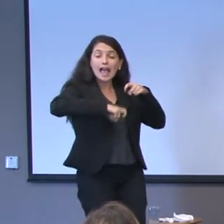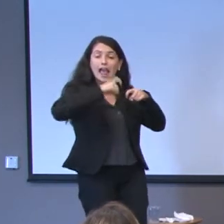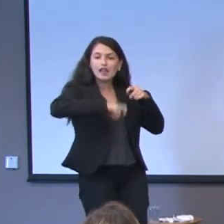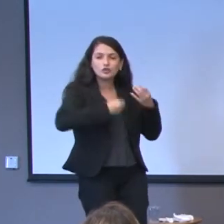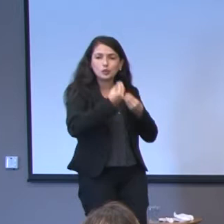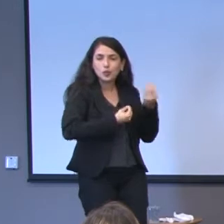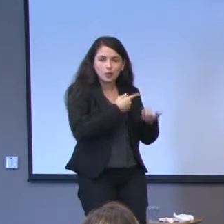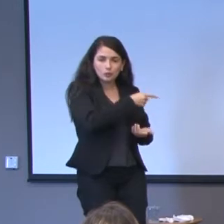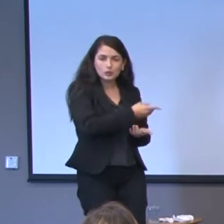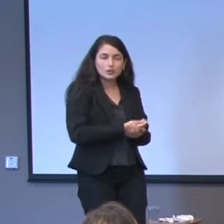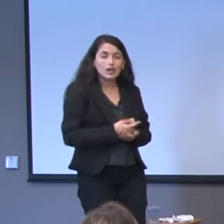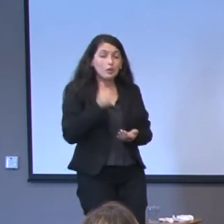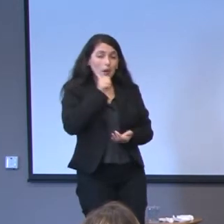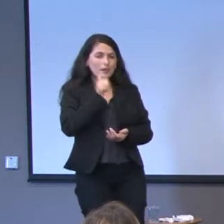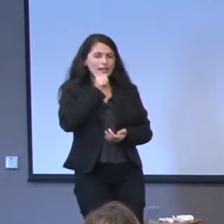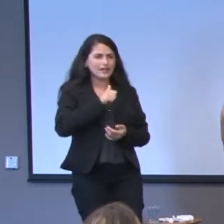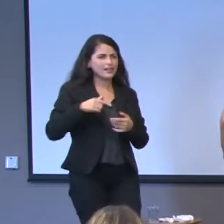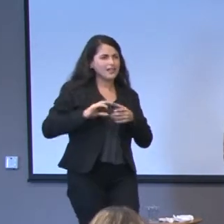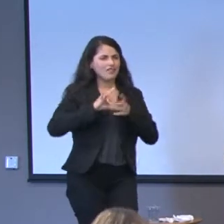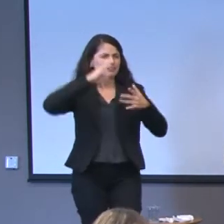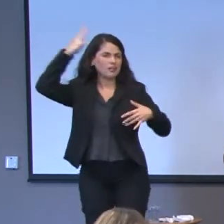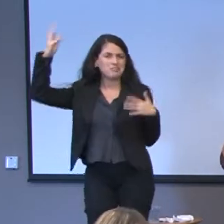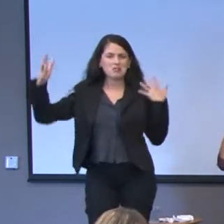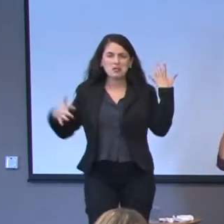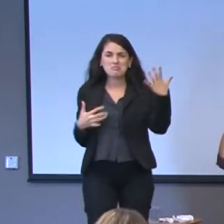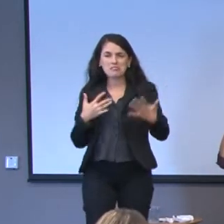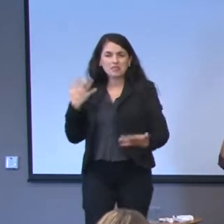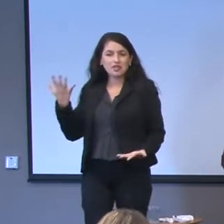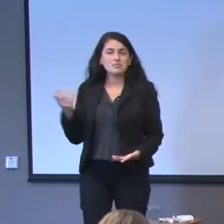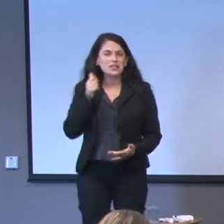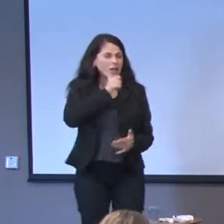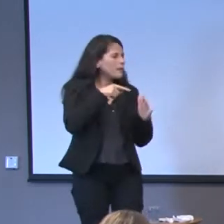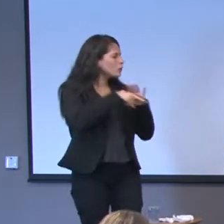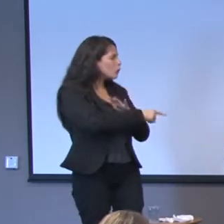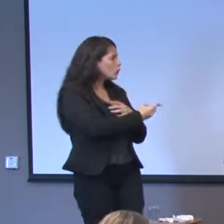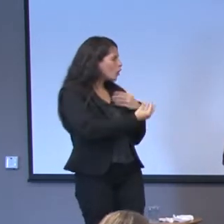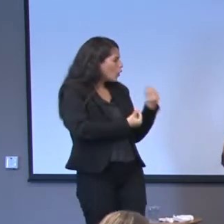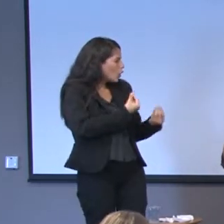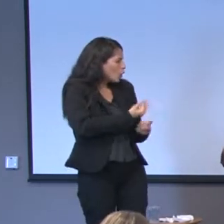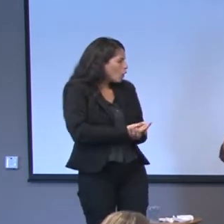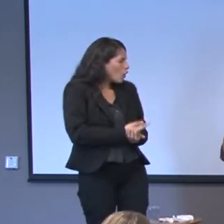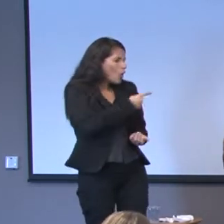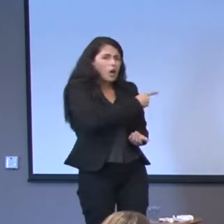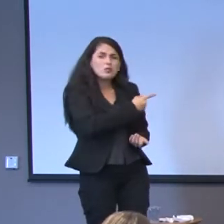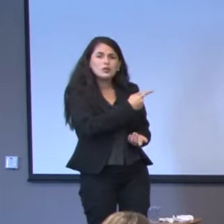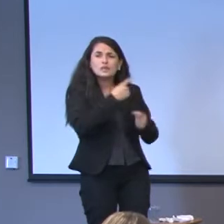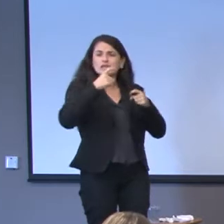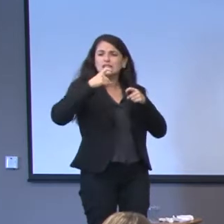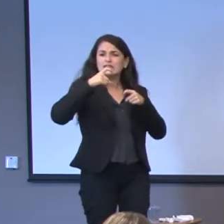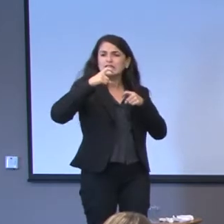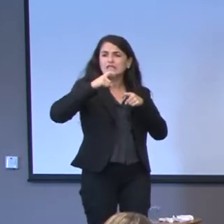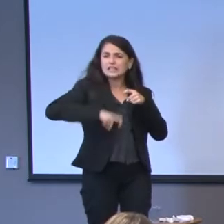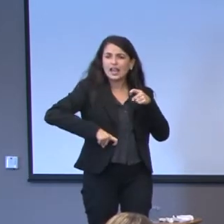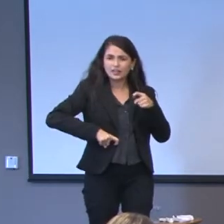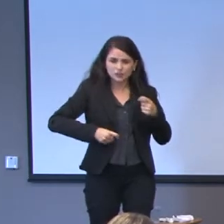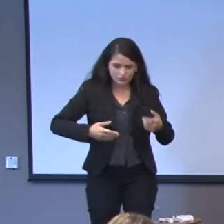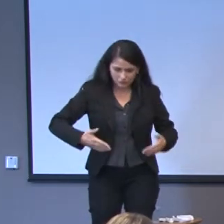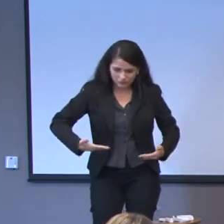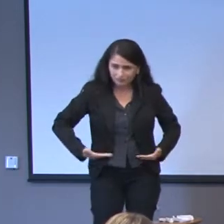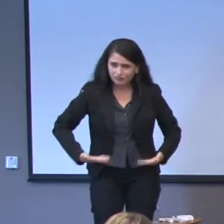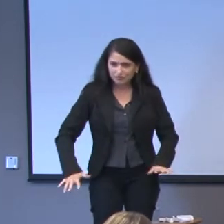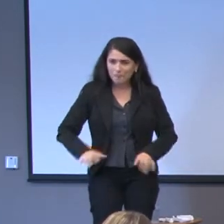E aí teve uma menina super expansiva que ela perguntou assim: mas como é que se faz sexo sem